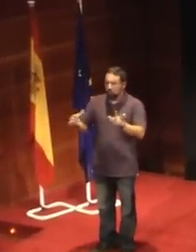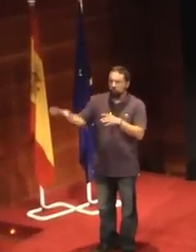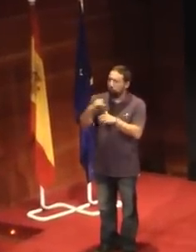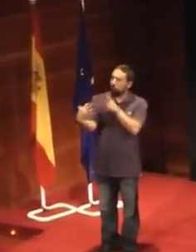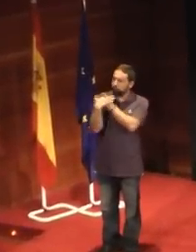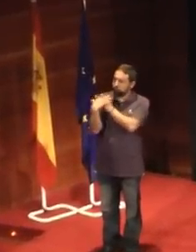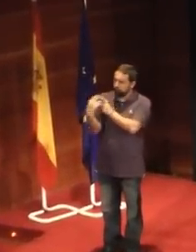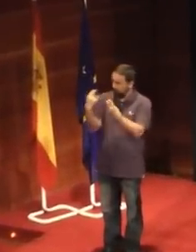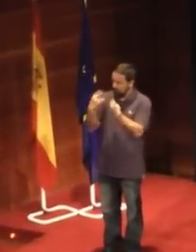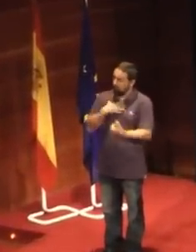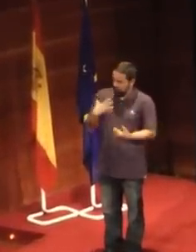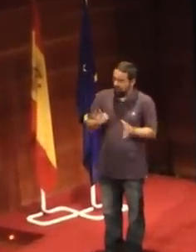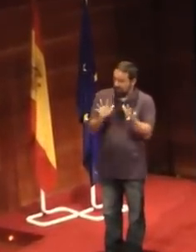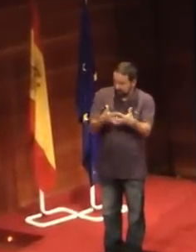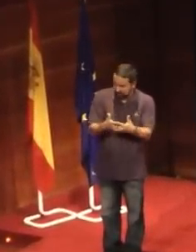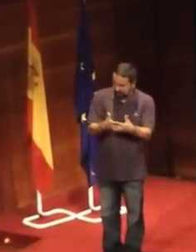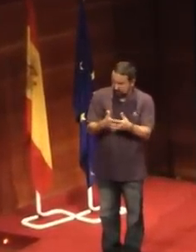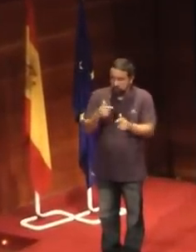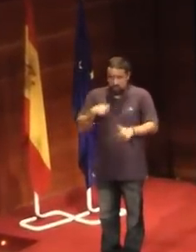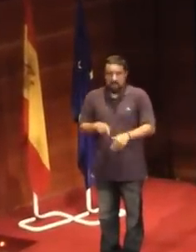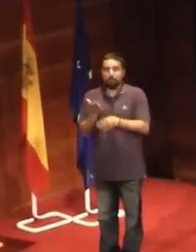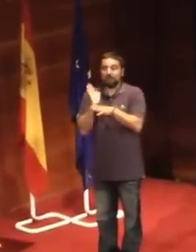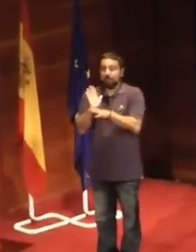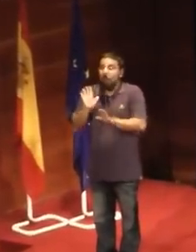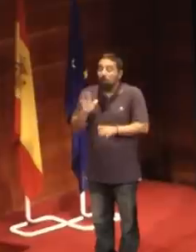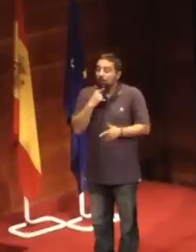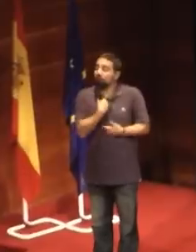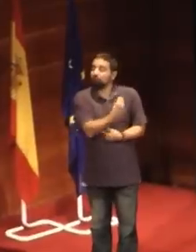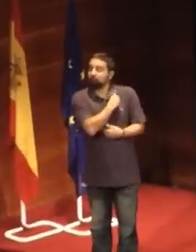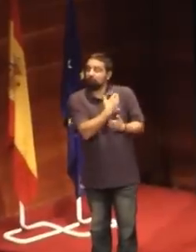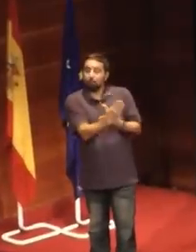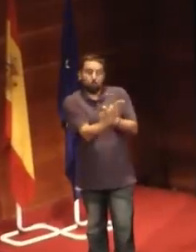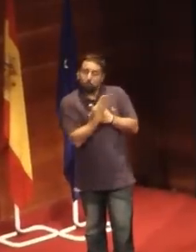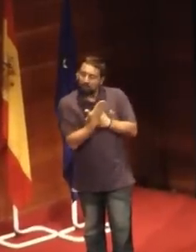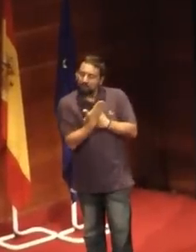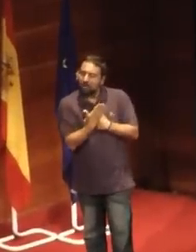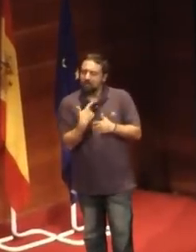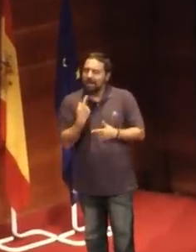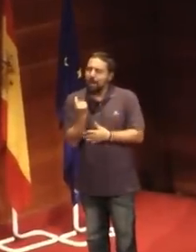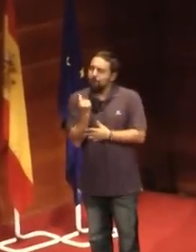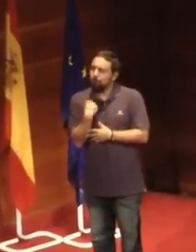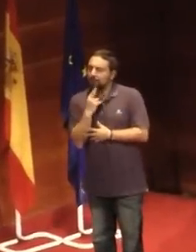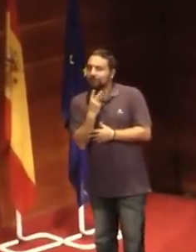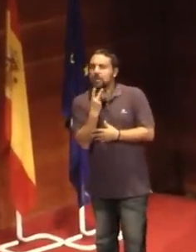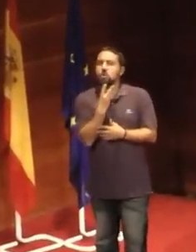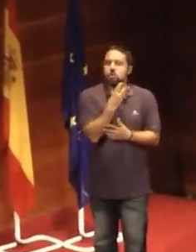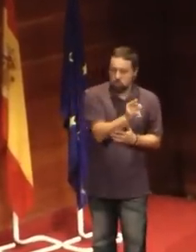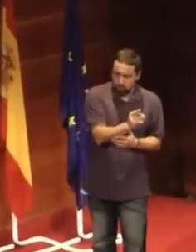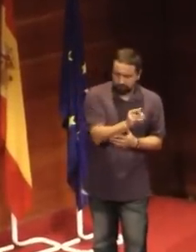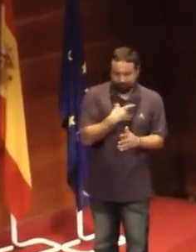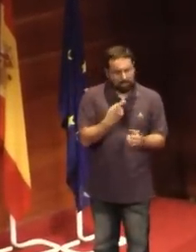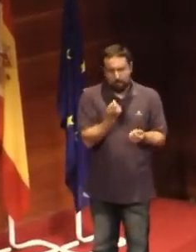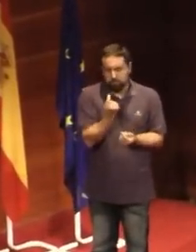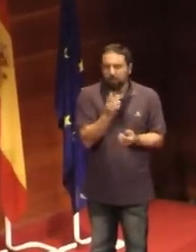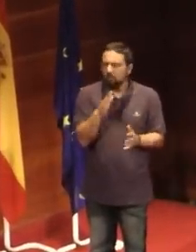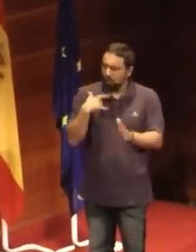tenéis presentándolo, aunque debo reconocer que cuando me lo propusieron estuve a punto de decir que no. Y os lo voy a explicar. El